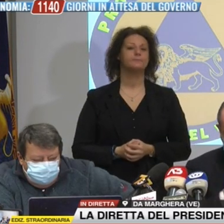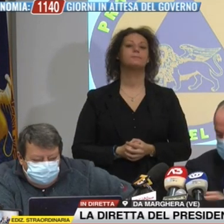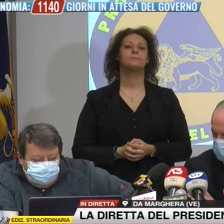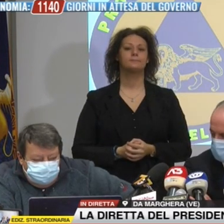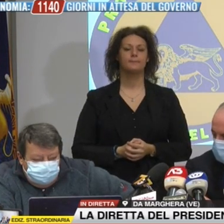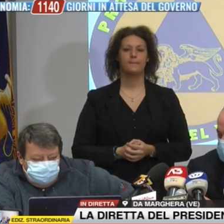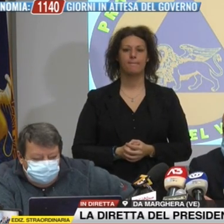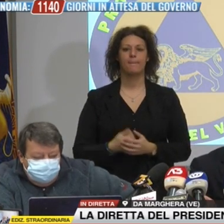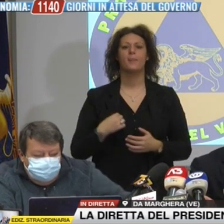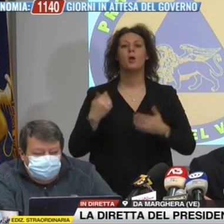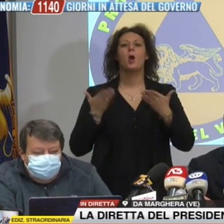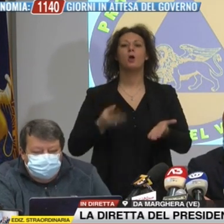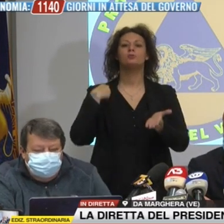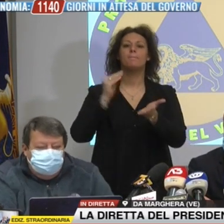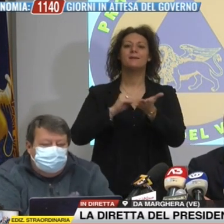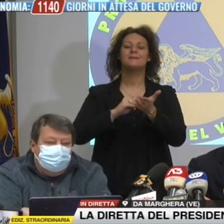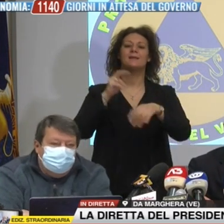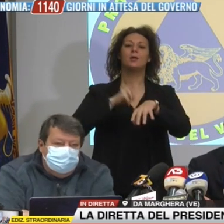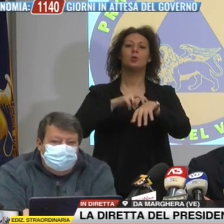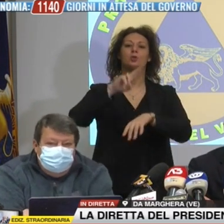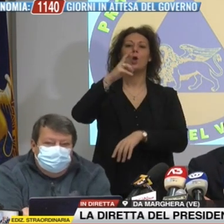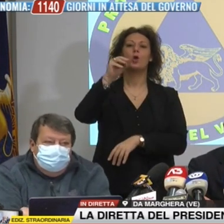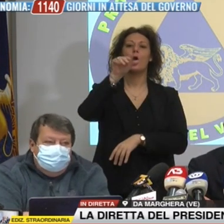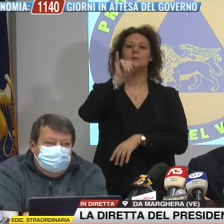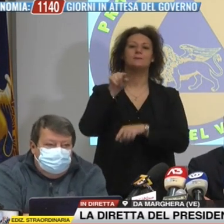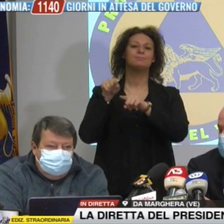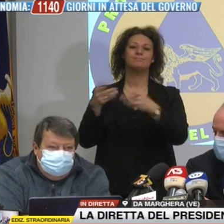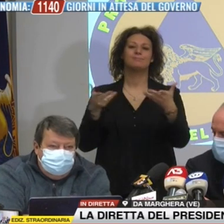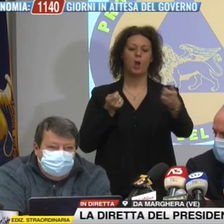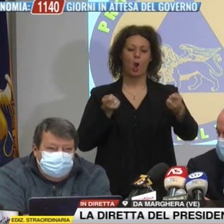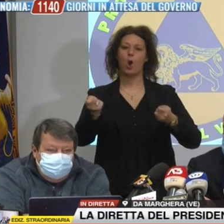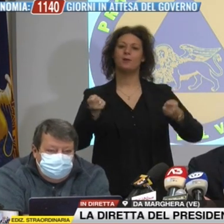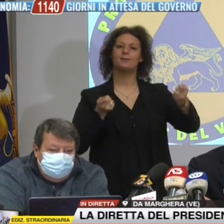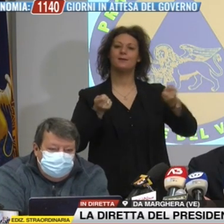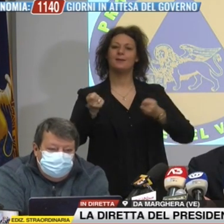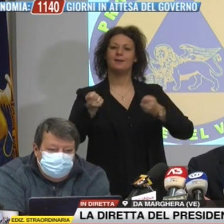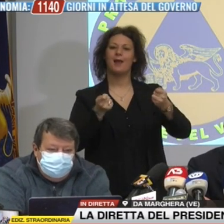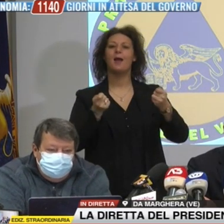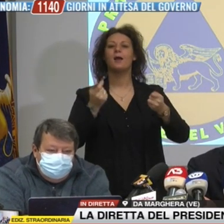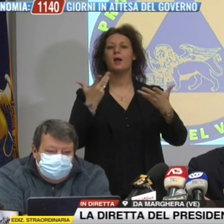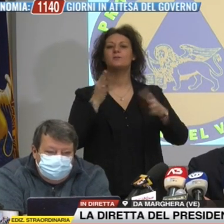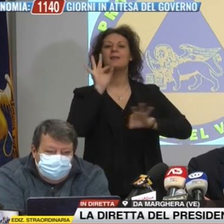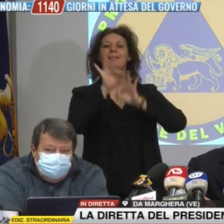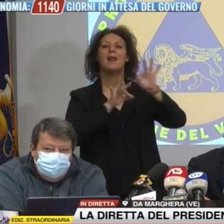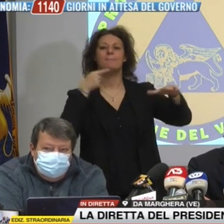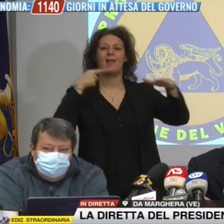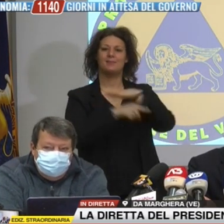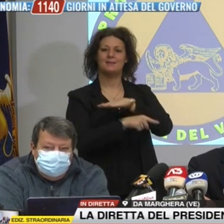Noi poi c'è qua il dottor Rosi, voi sapete, il dottor Rosi è il coordinatore di tutta quella strategia delle terapie intensive in